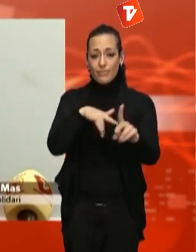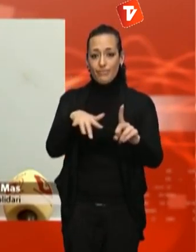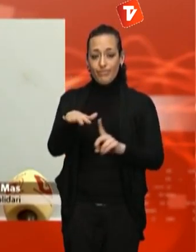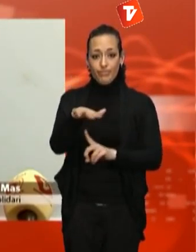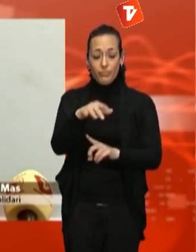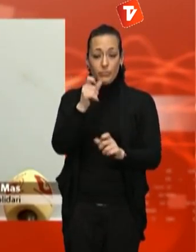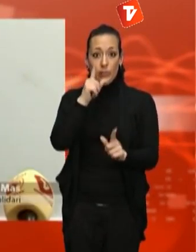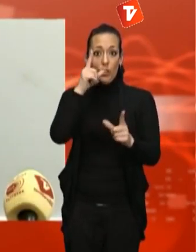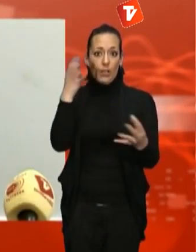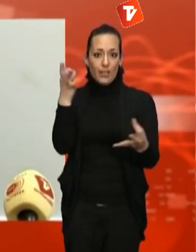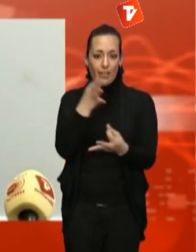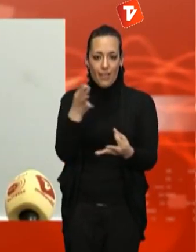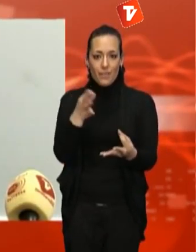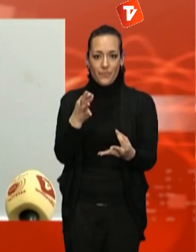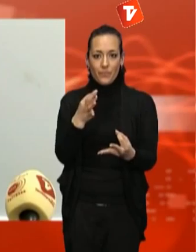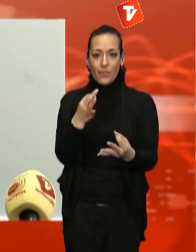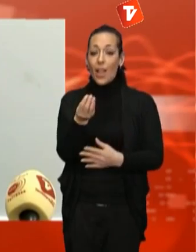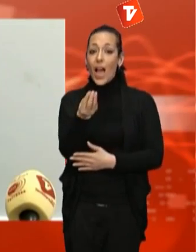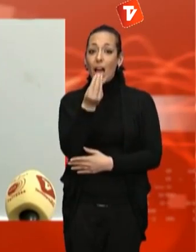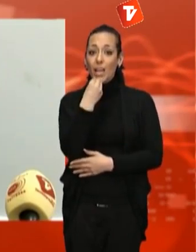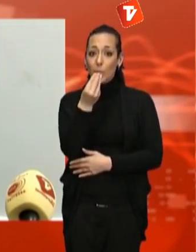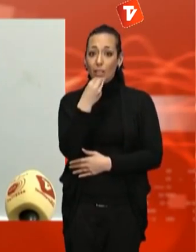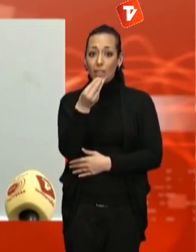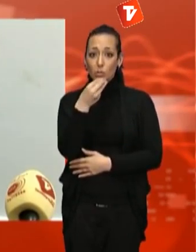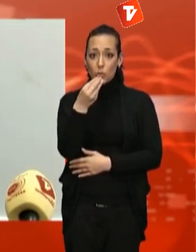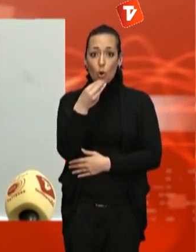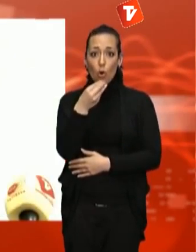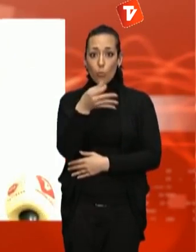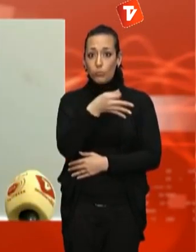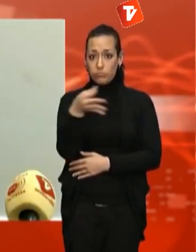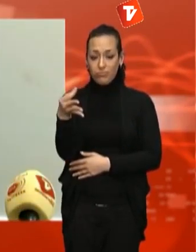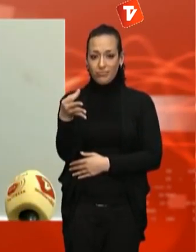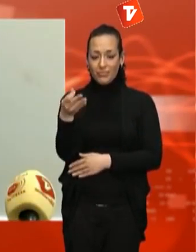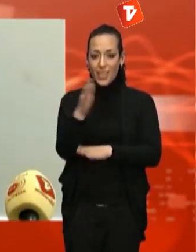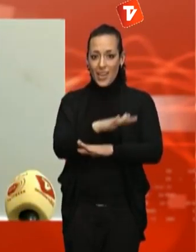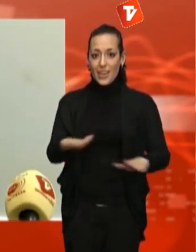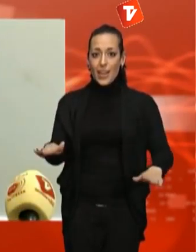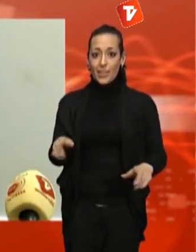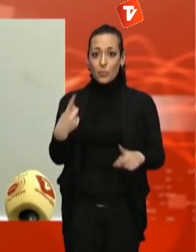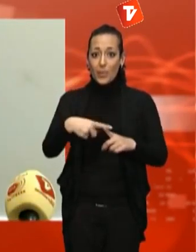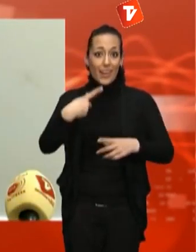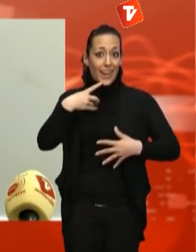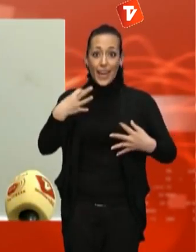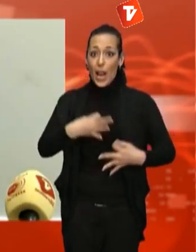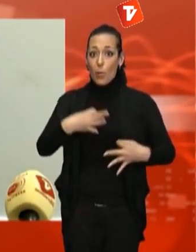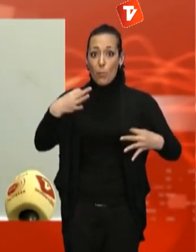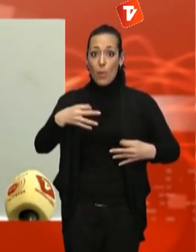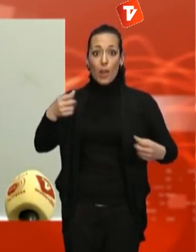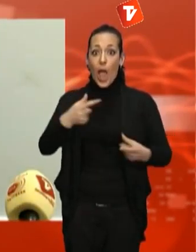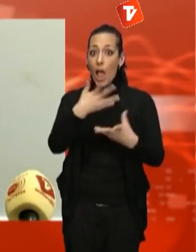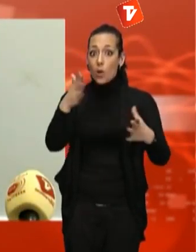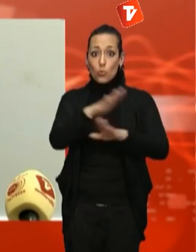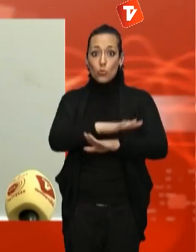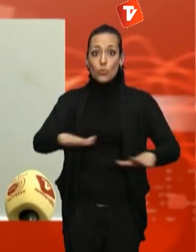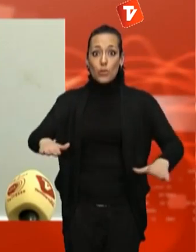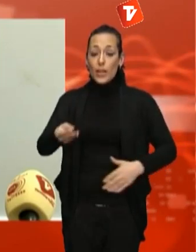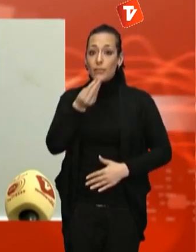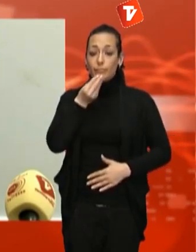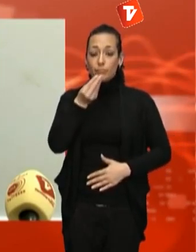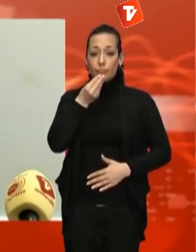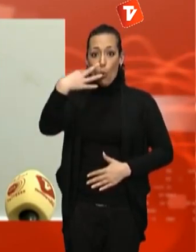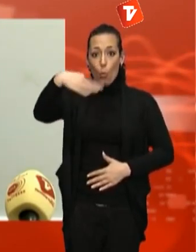'una bona alimentació, d'una alimentació correcta dels nanos. Realment hi nanos que potser només fan l'àpat del dinar de l'escola i la